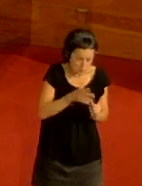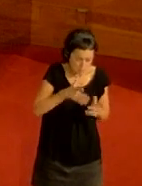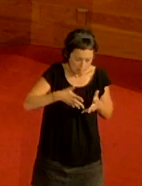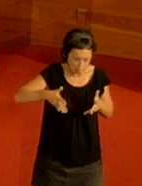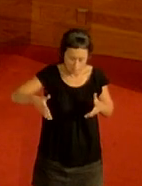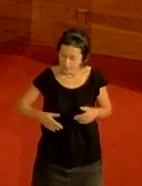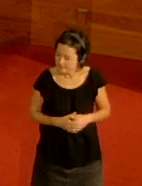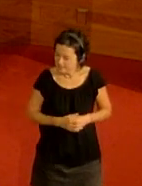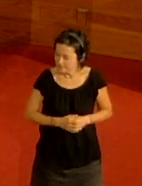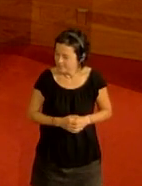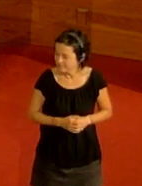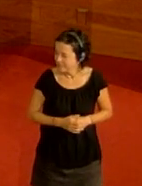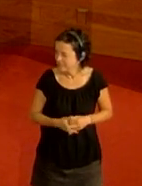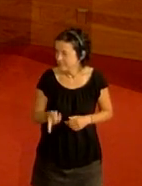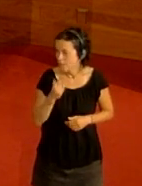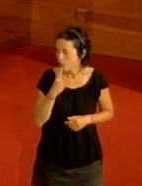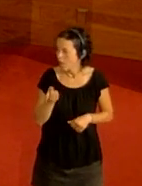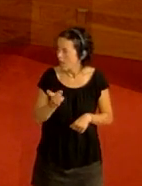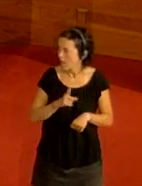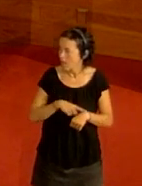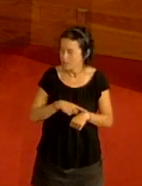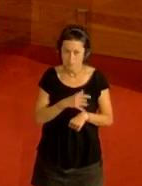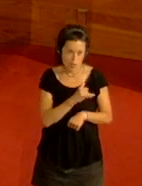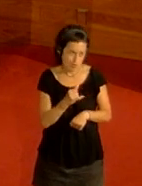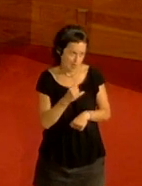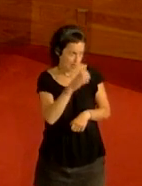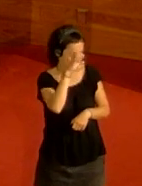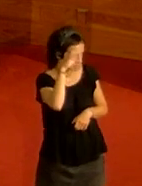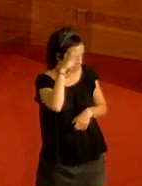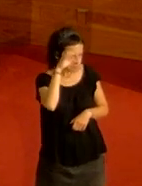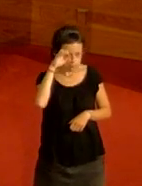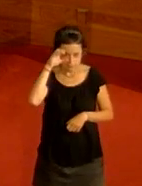pero Ojalá tengamos tiempo para que es